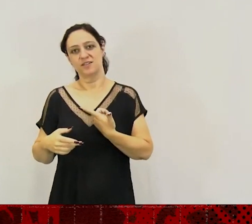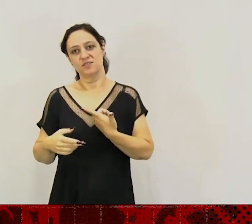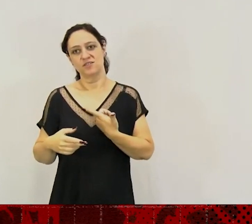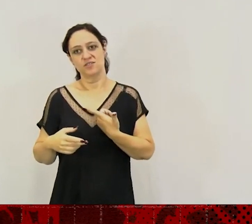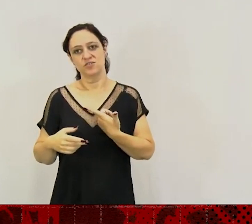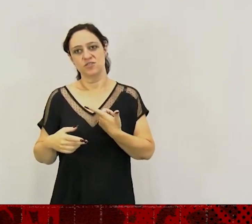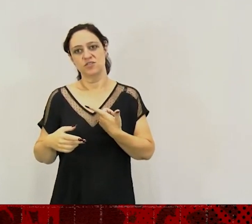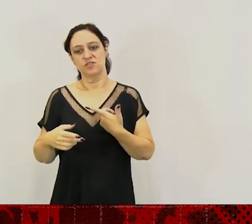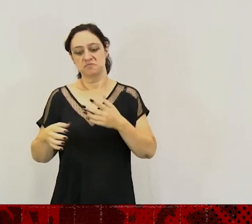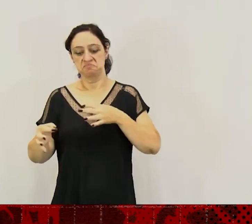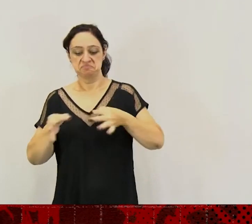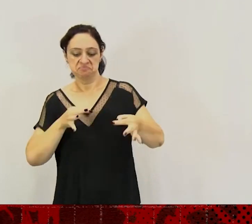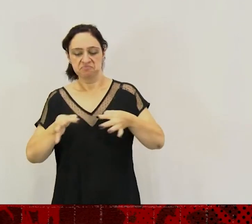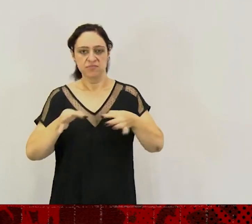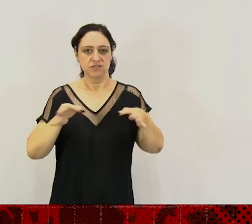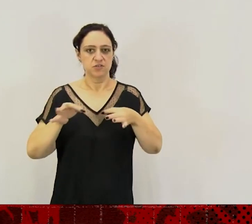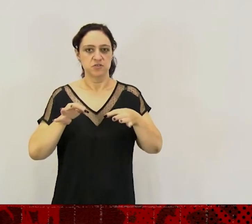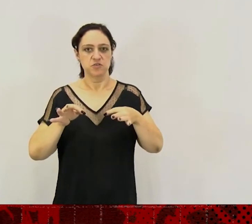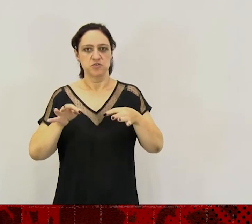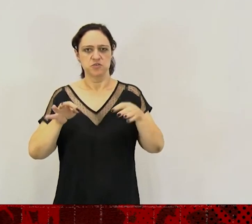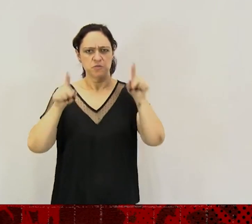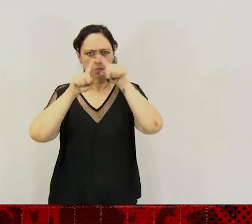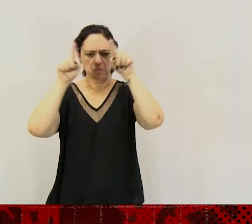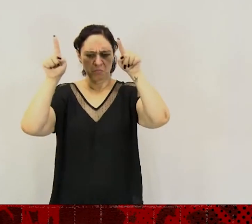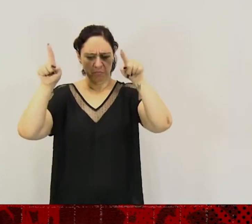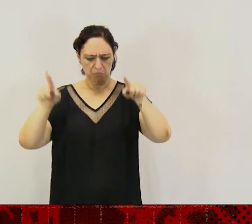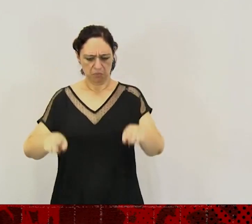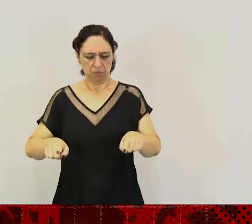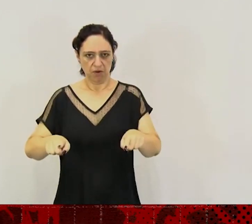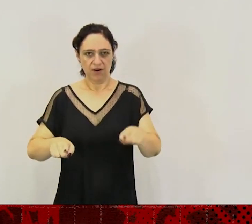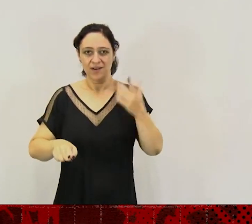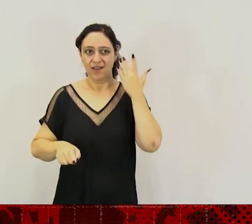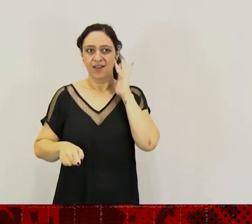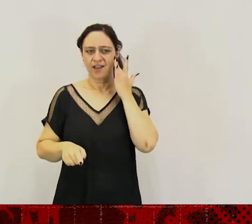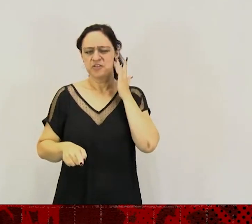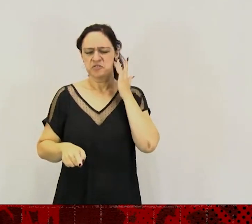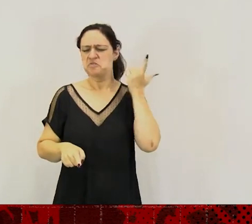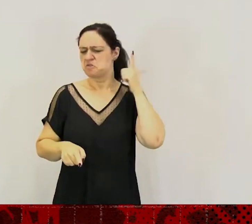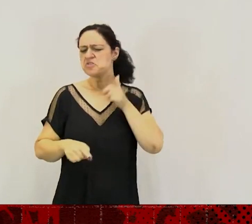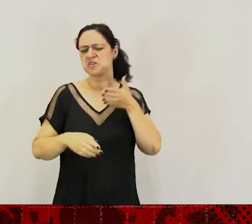nós estávamos, entendeu? Por cima